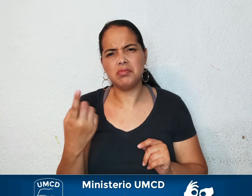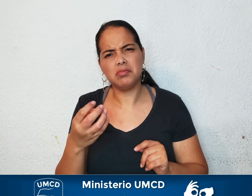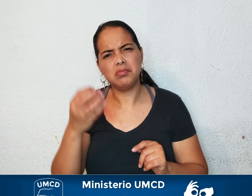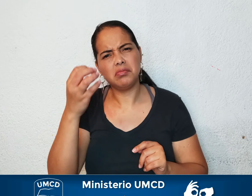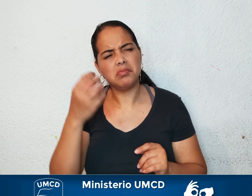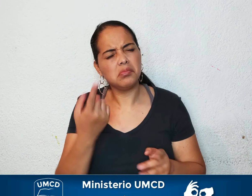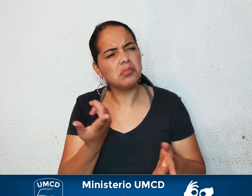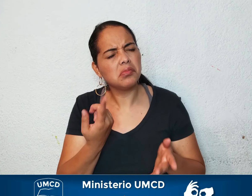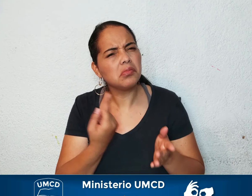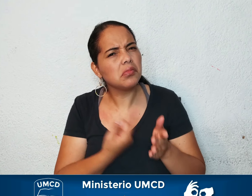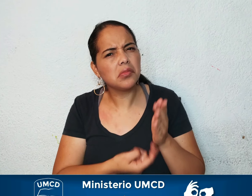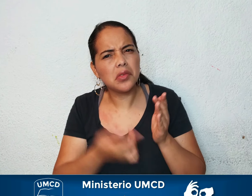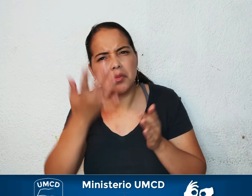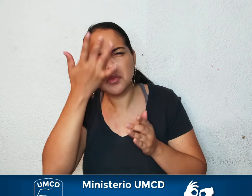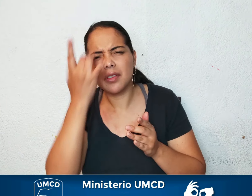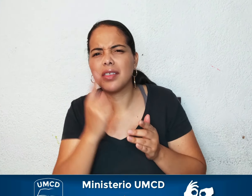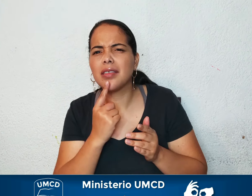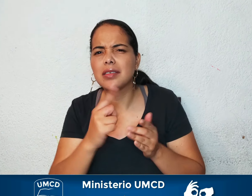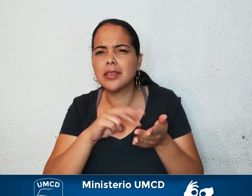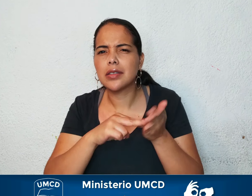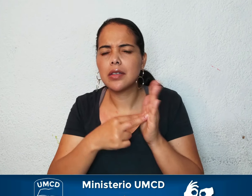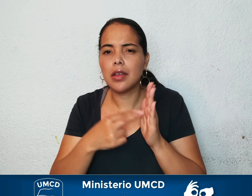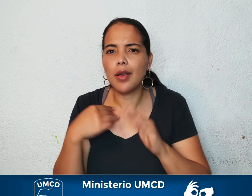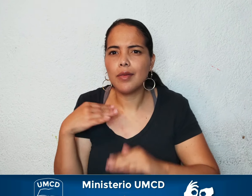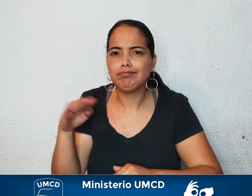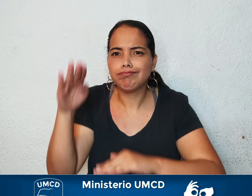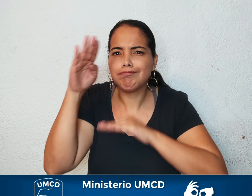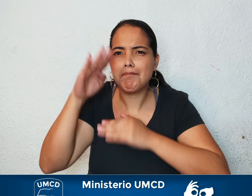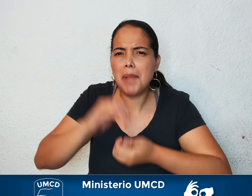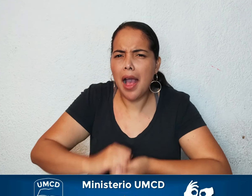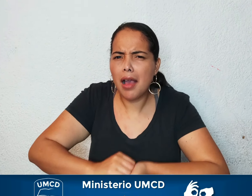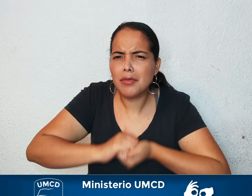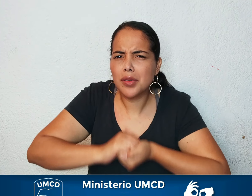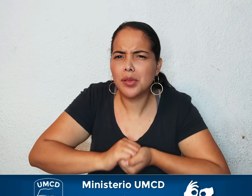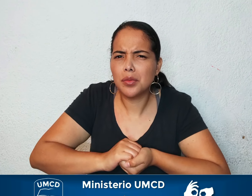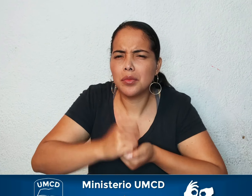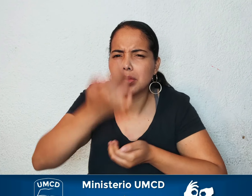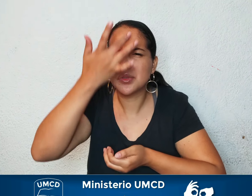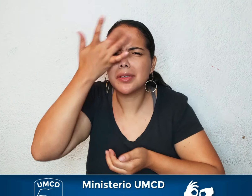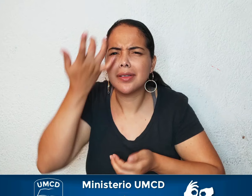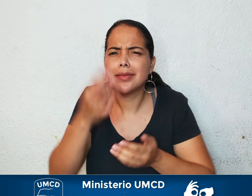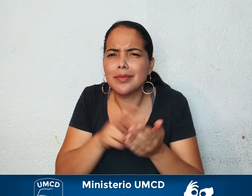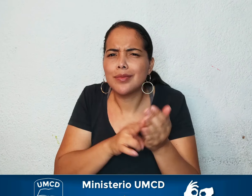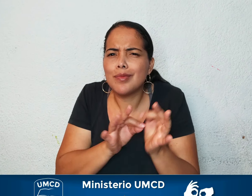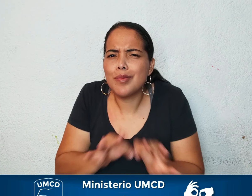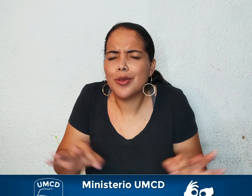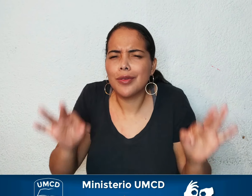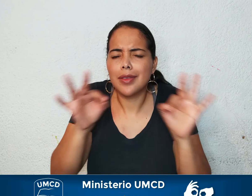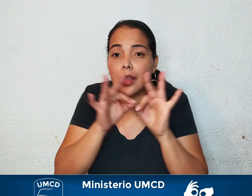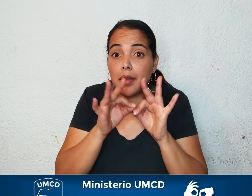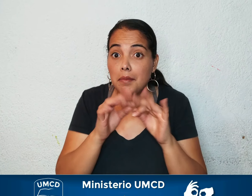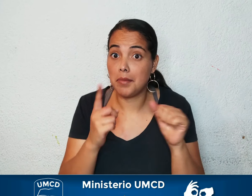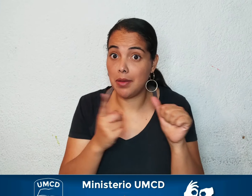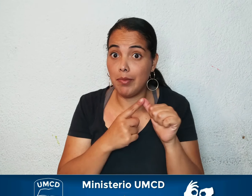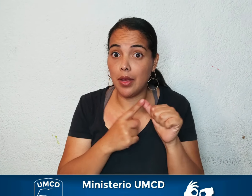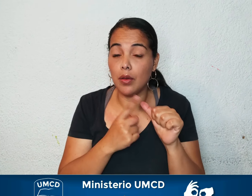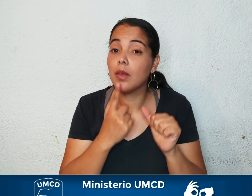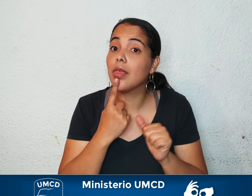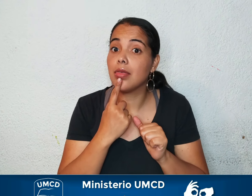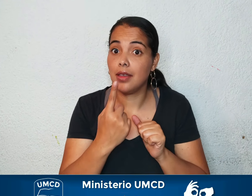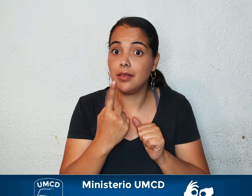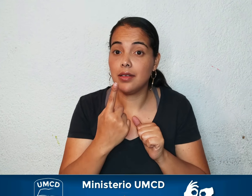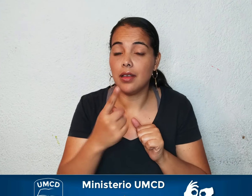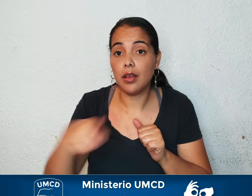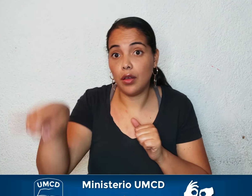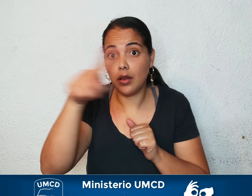diciendo en ese instante el Señor Jesucristo ante este acto tan sublime y tan valioso? En primer lugar, el Señor